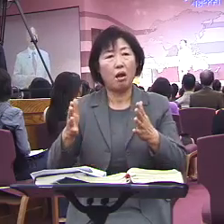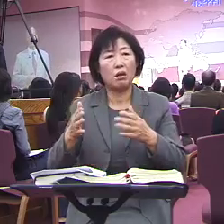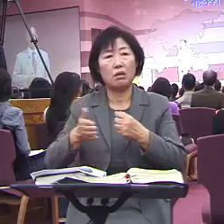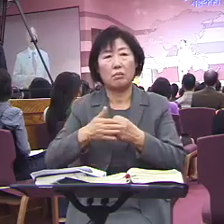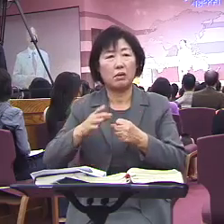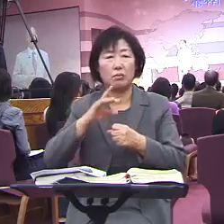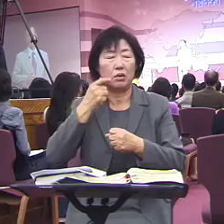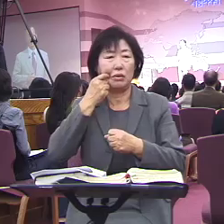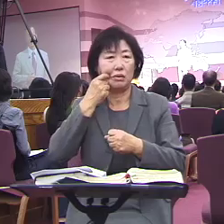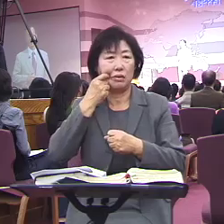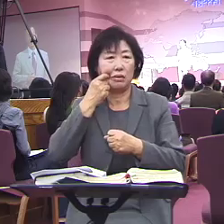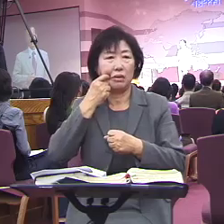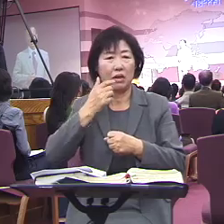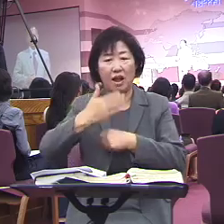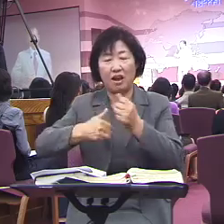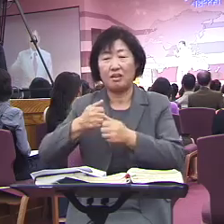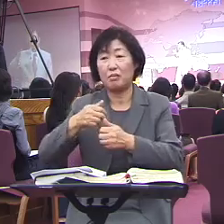보내십니까?